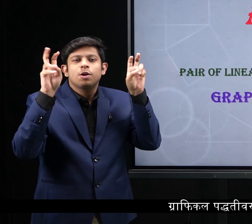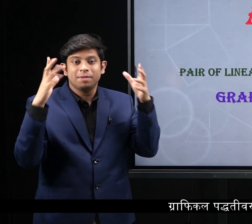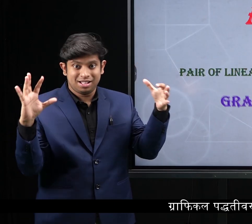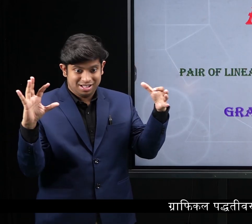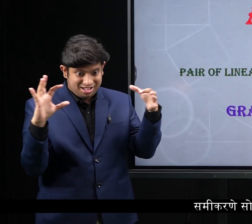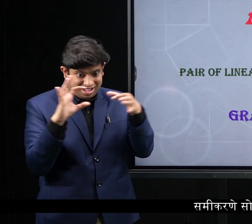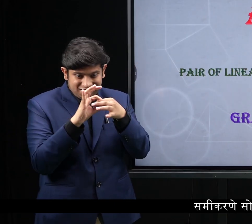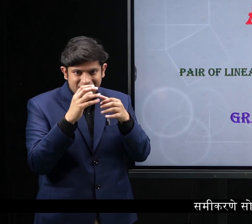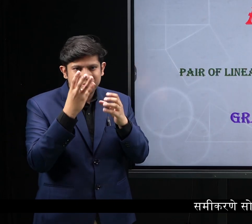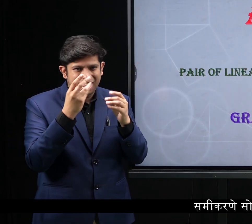केंद्रित करणे. समीकरणे